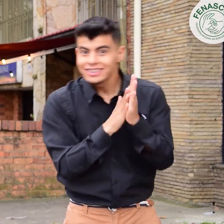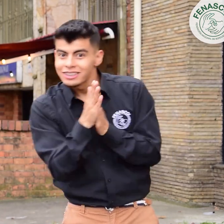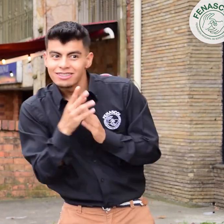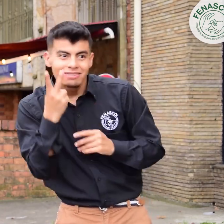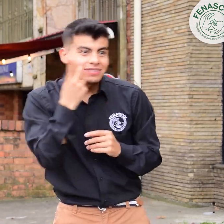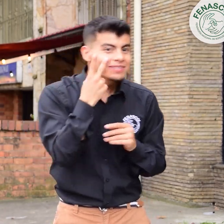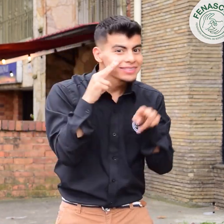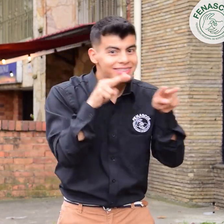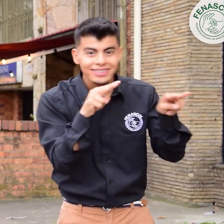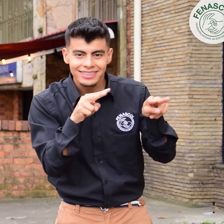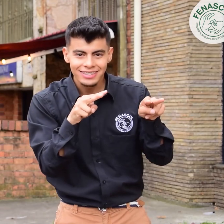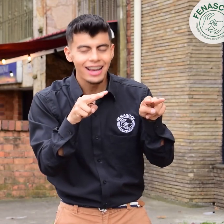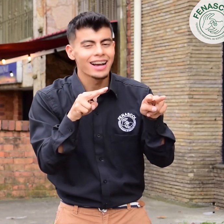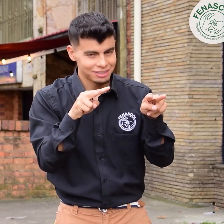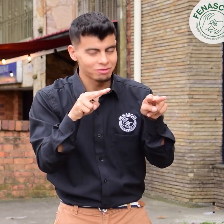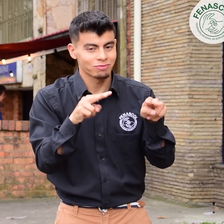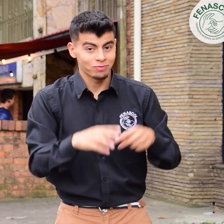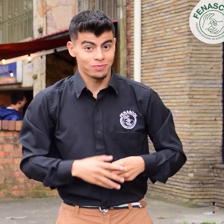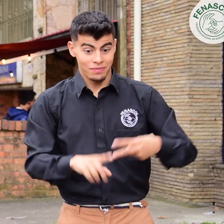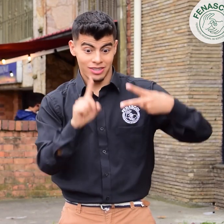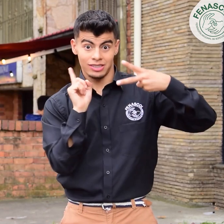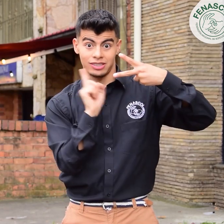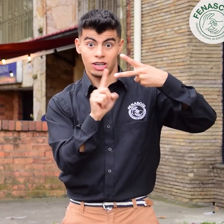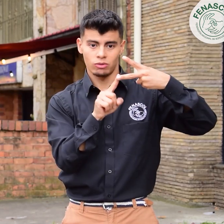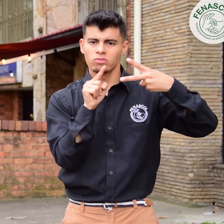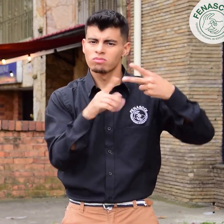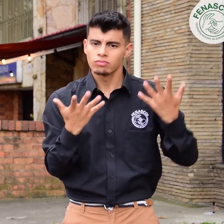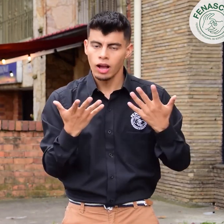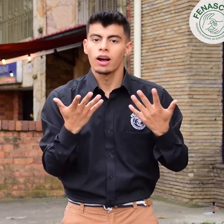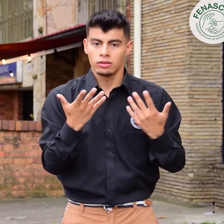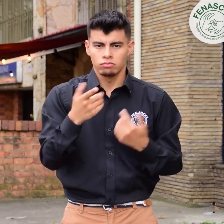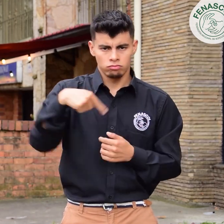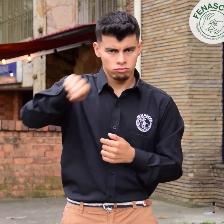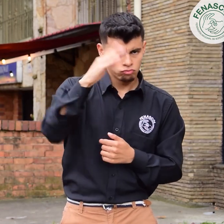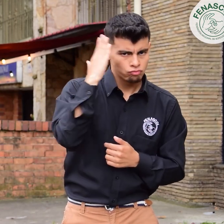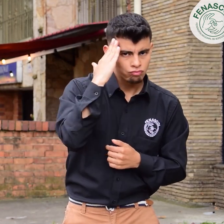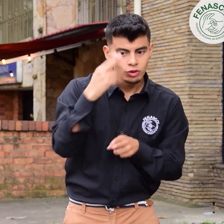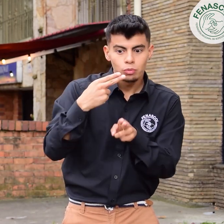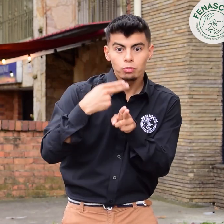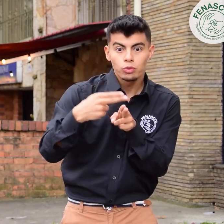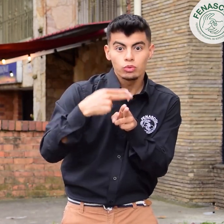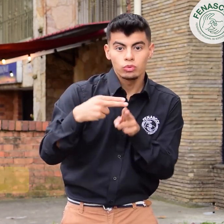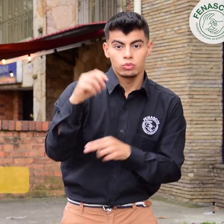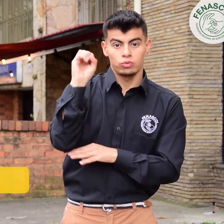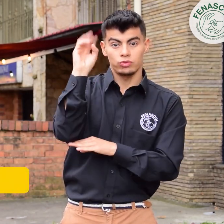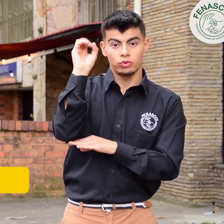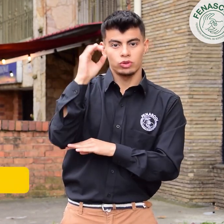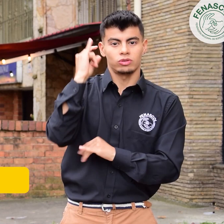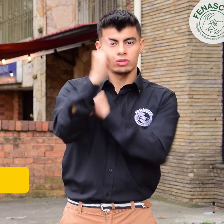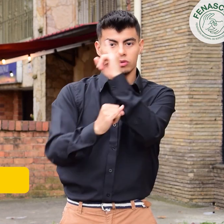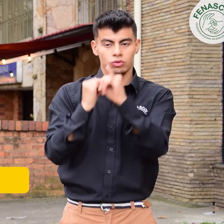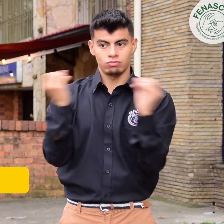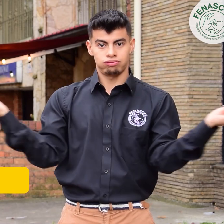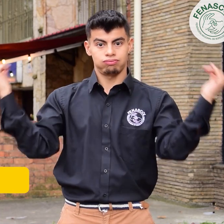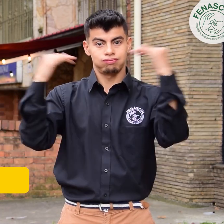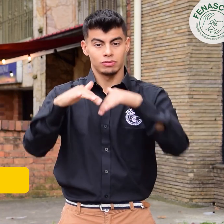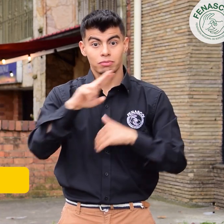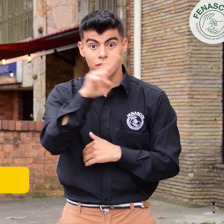segundo como sabes el jueves 9 de marzo se celebrará la conferencia